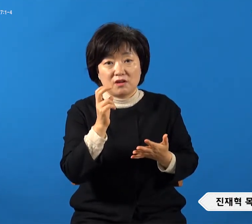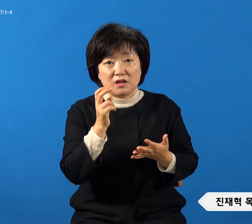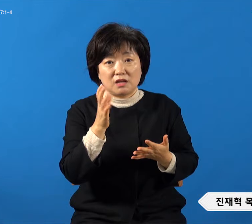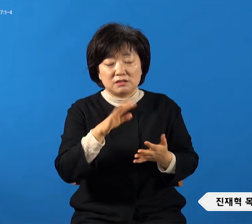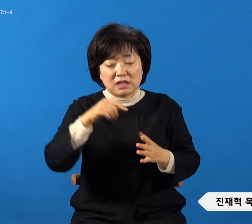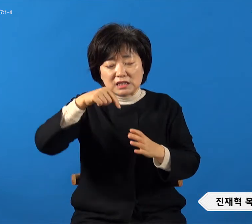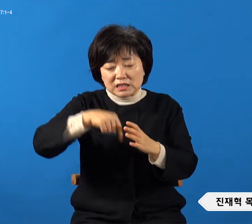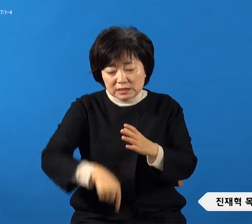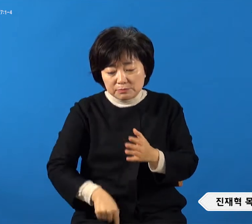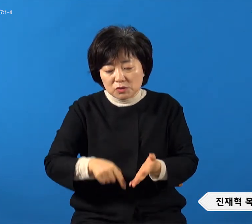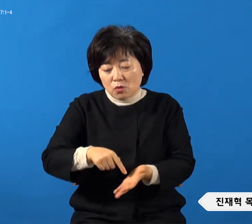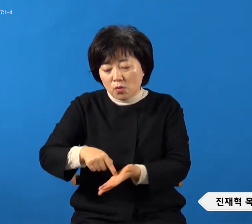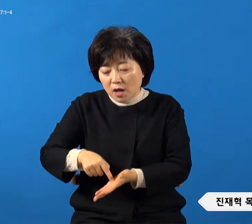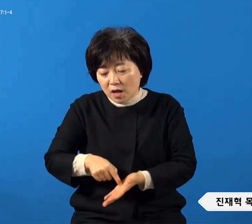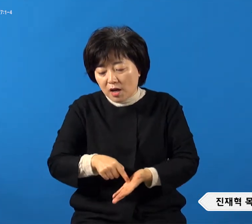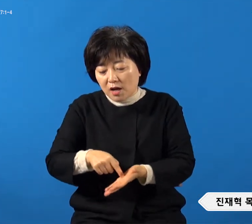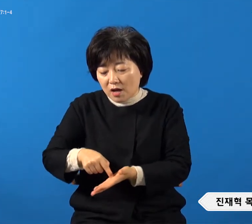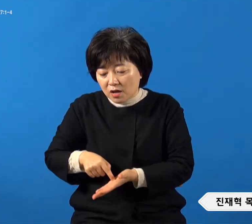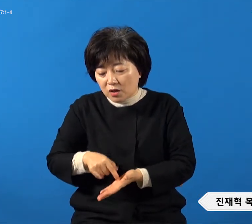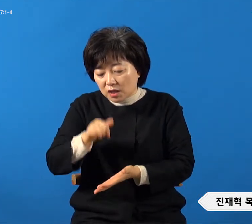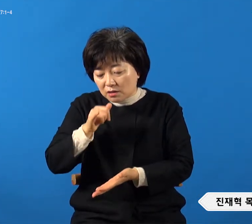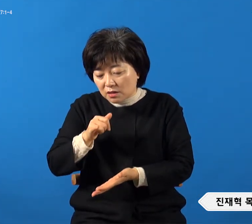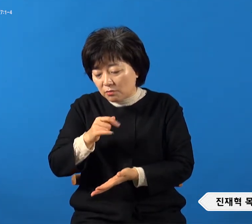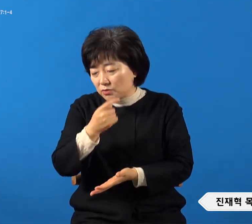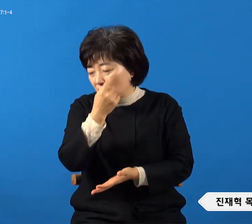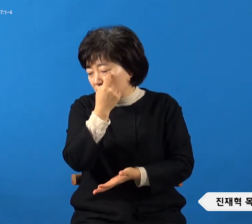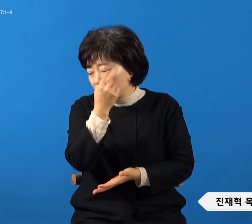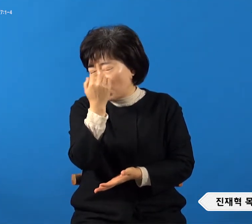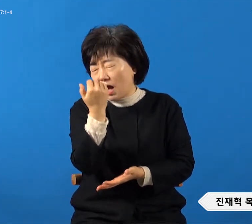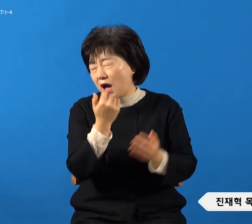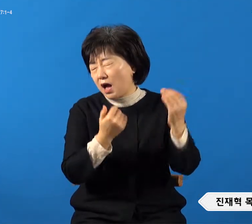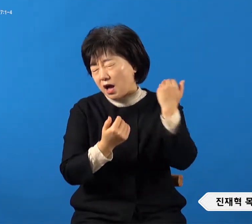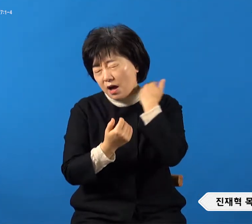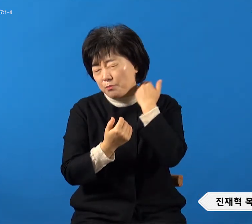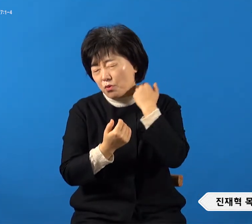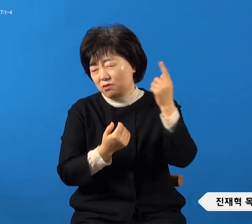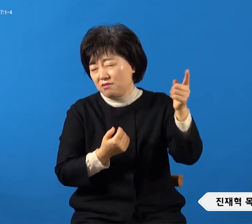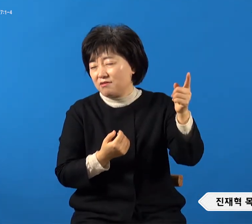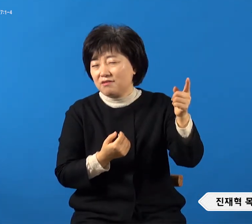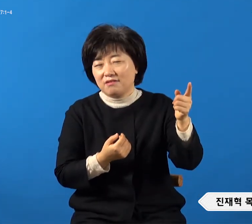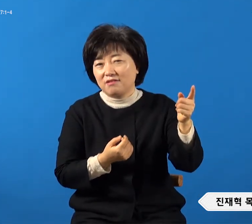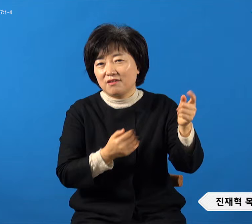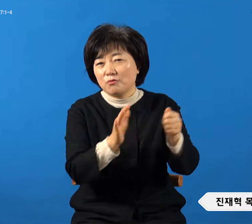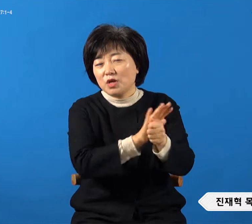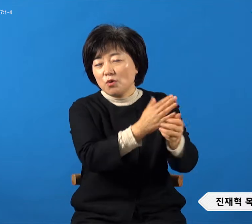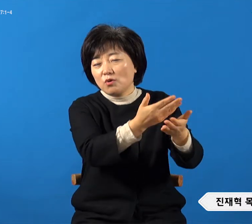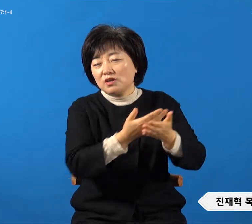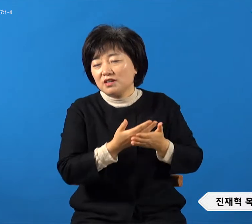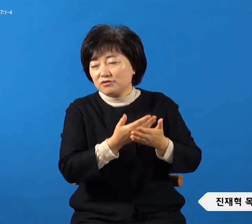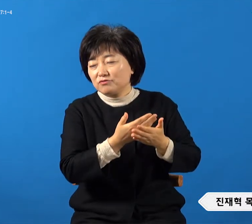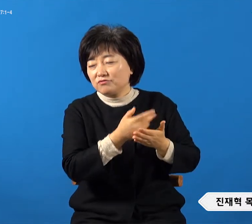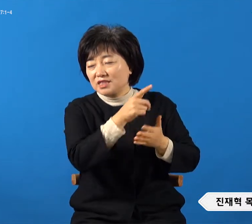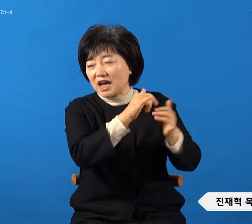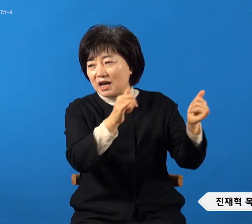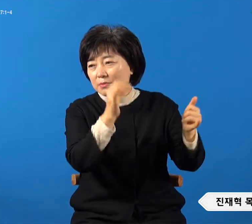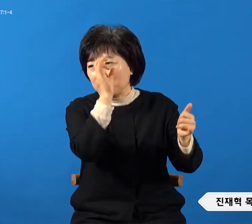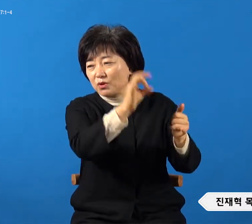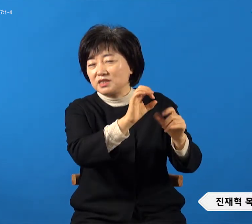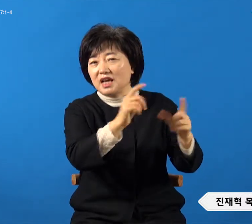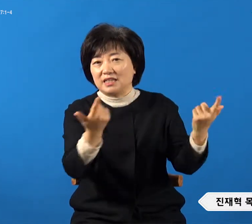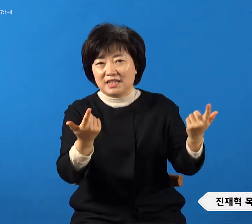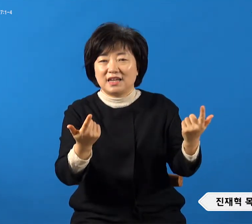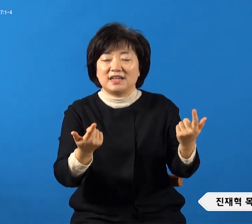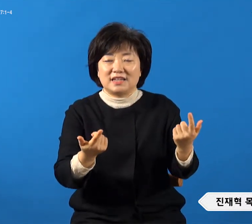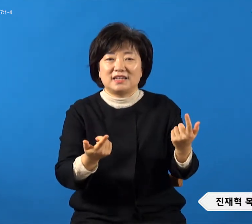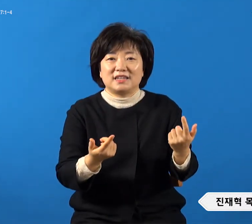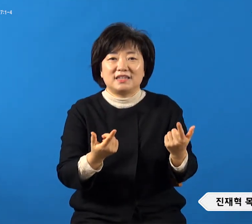그런데 깊은 외로움 가운데 있는 그에게는 생후에 어느 누구도 단 한 번의 위안도 주지